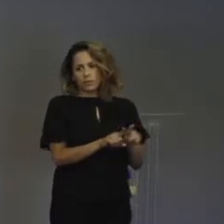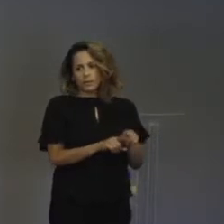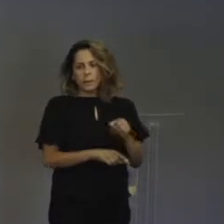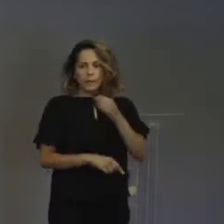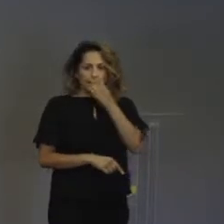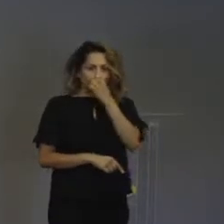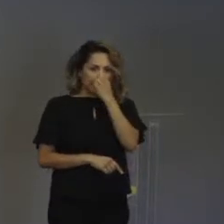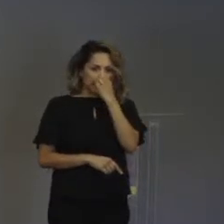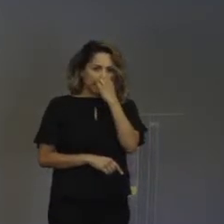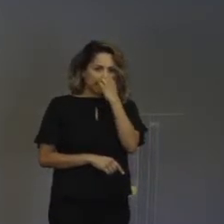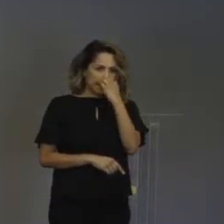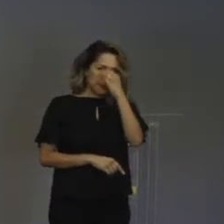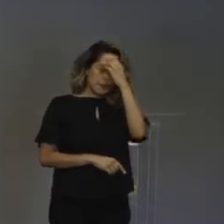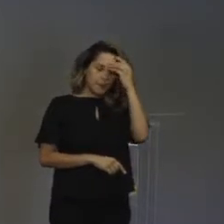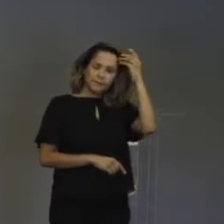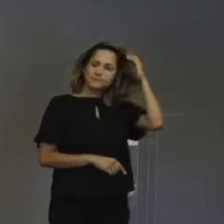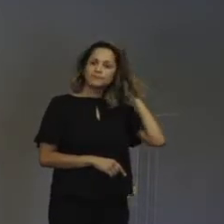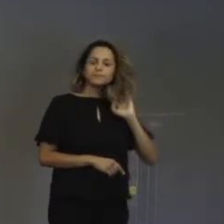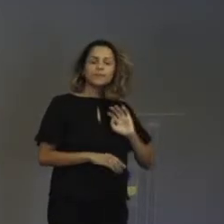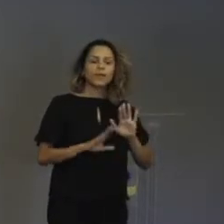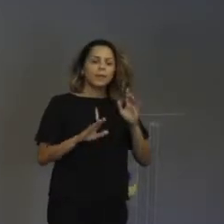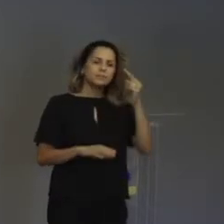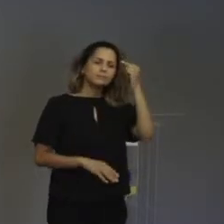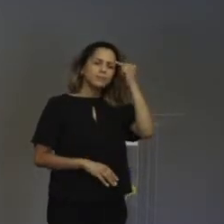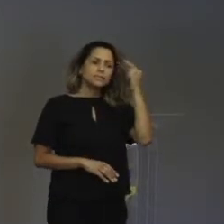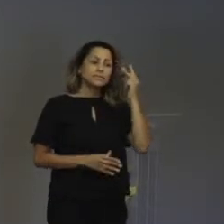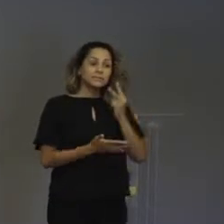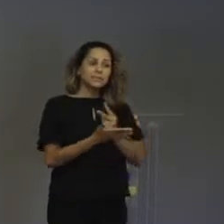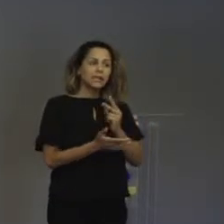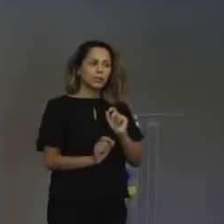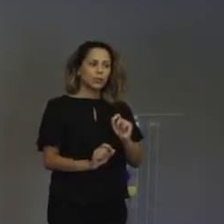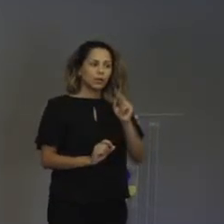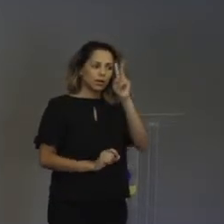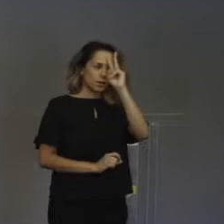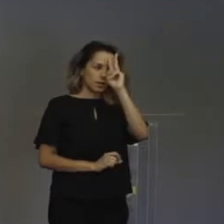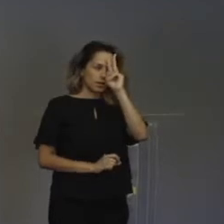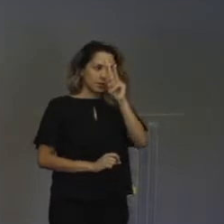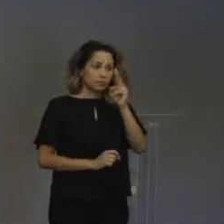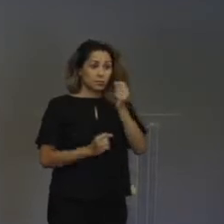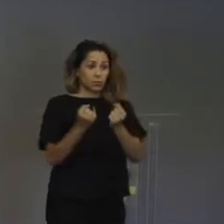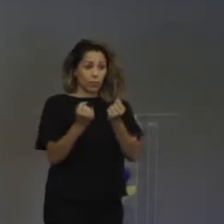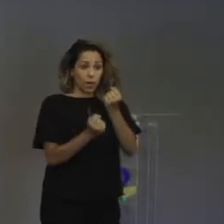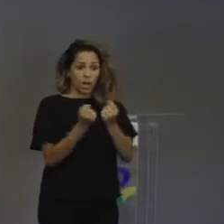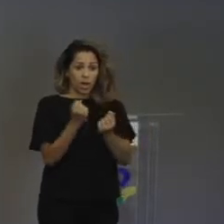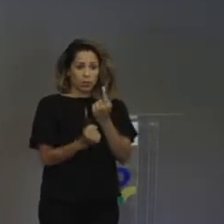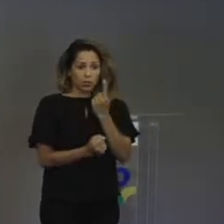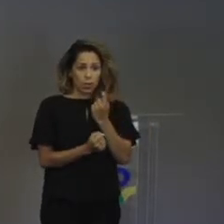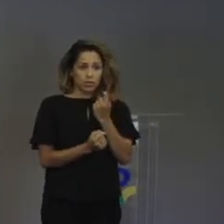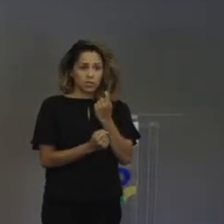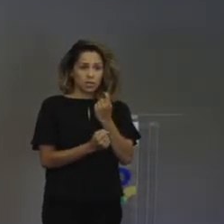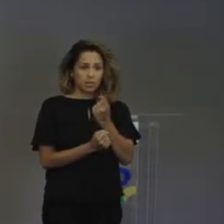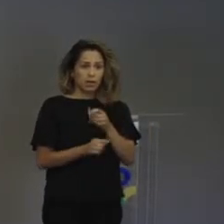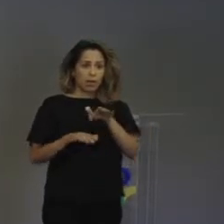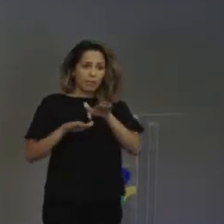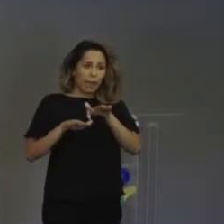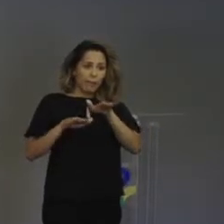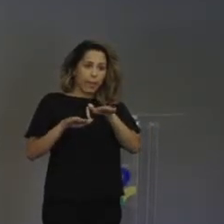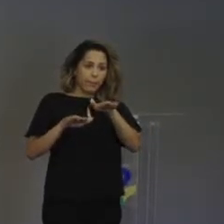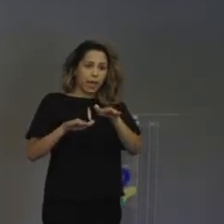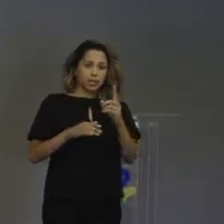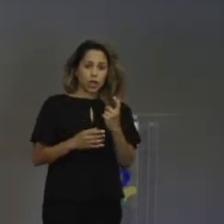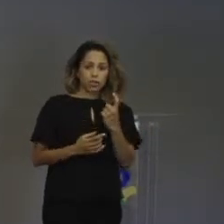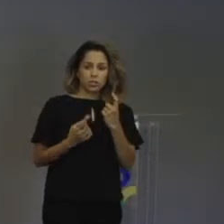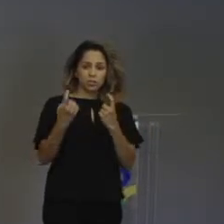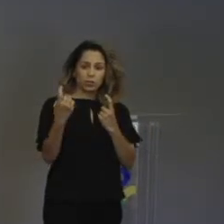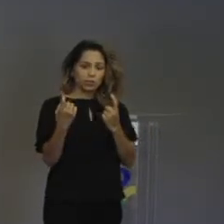essa flexibilidade do transporte, mas sempre tem em mente que o carro, quando ele está sozinho, a gente fica todo mundo parado no congestionamento. Não tem como ter a